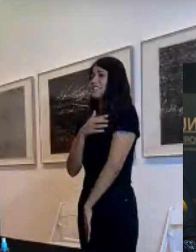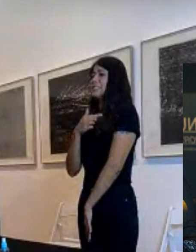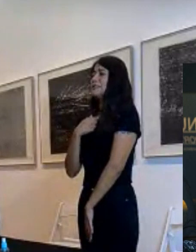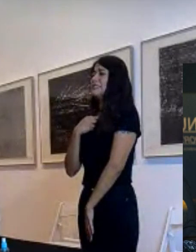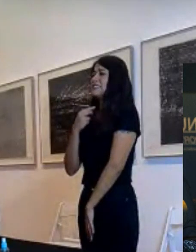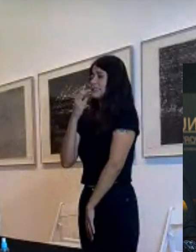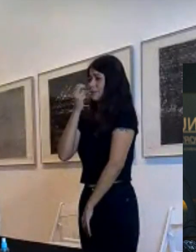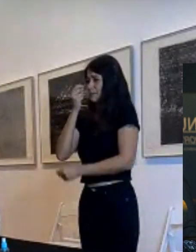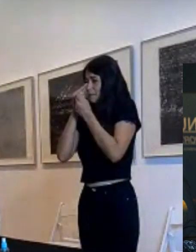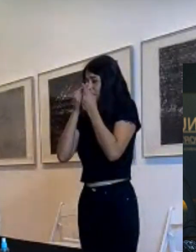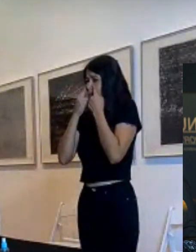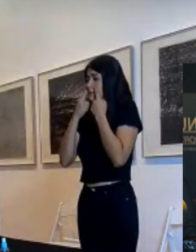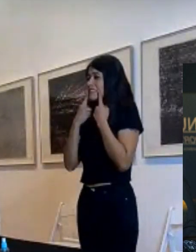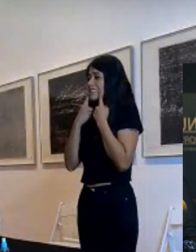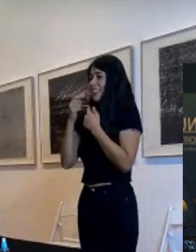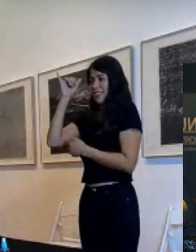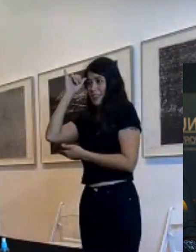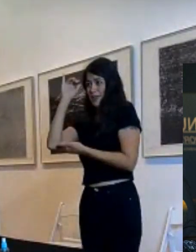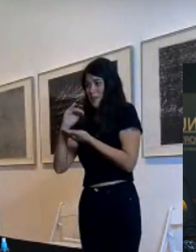en una oportunidad, que bueno.